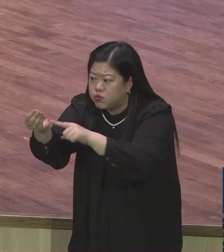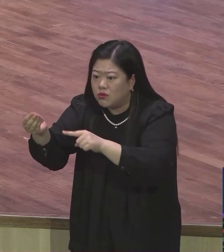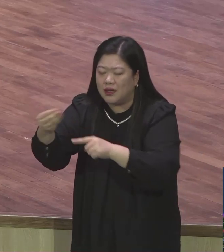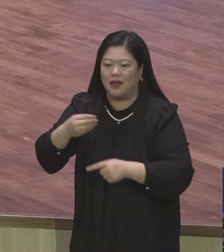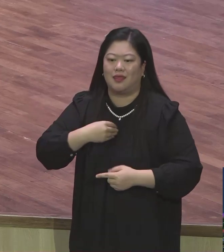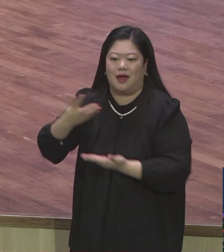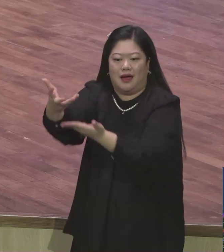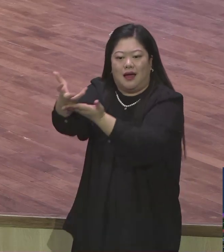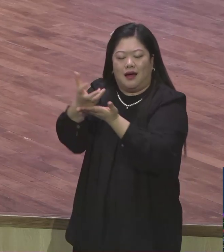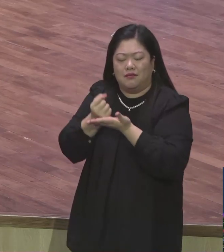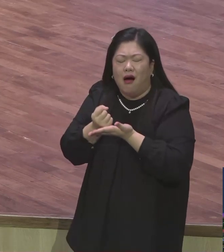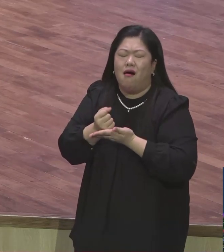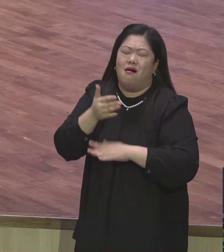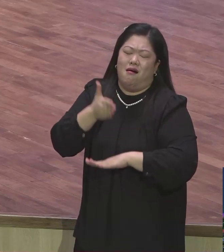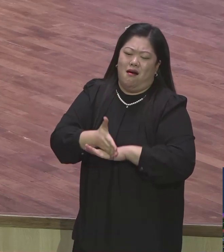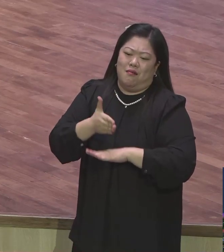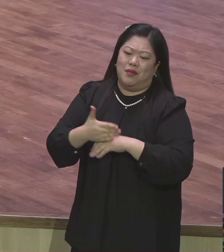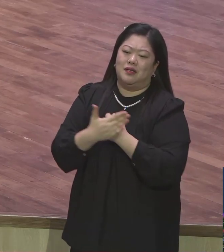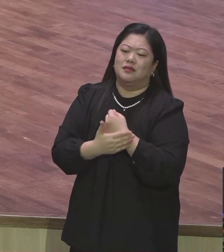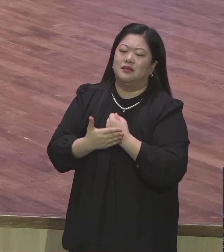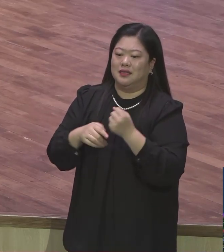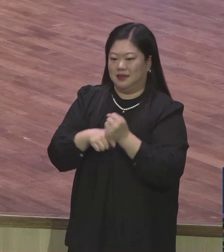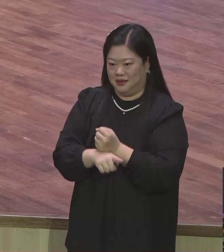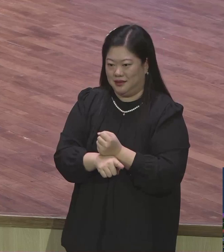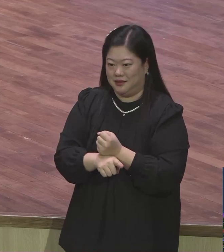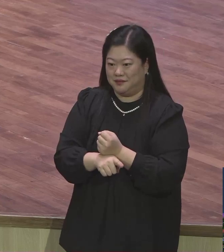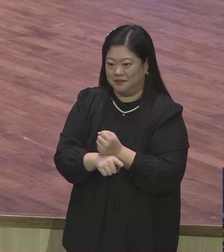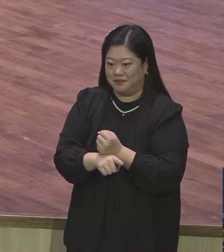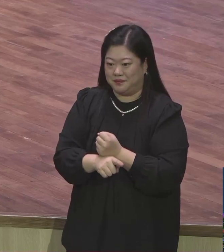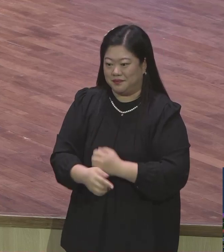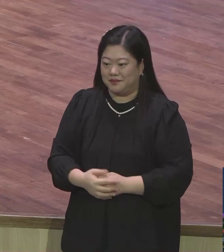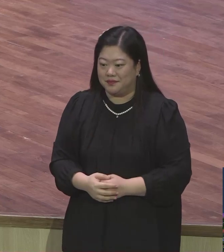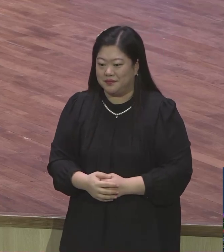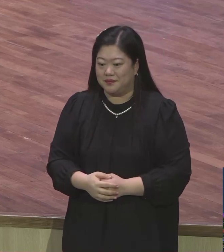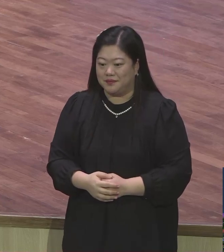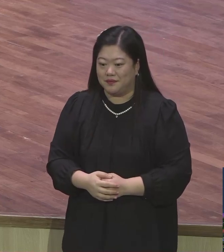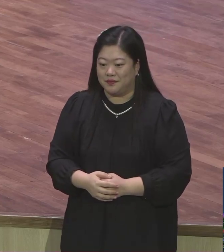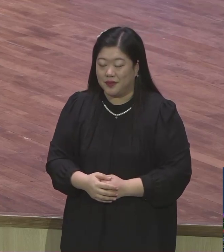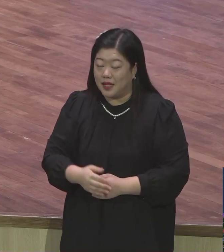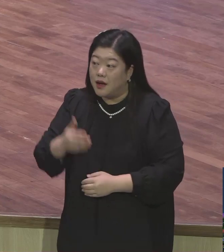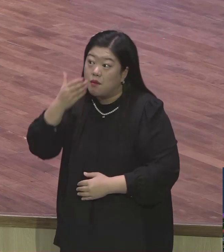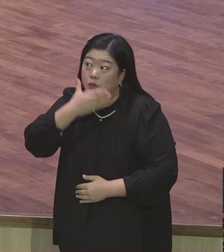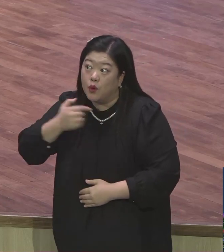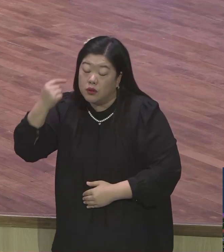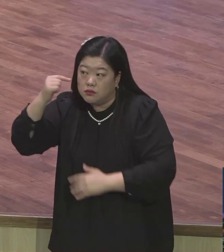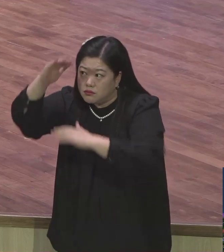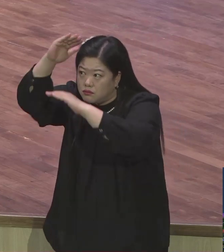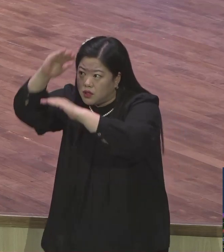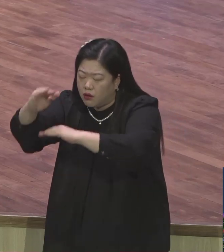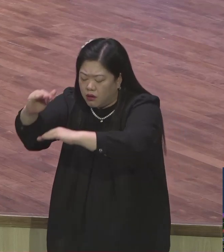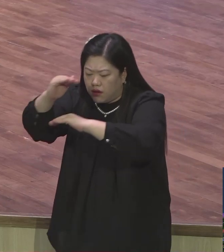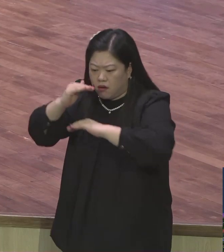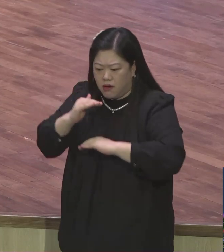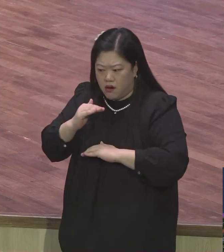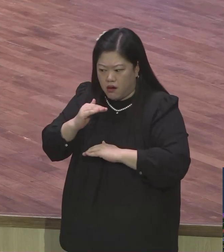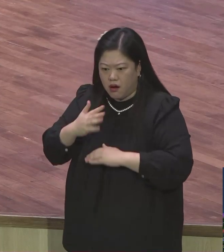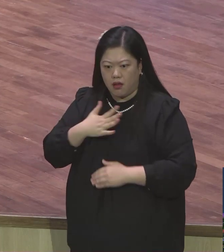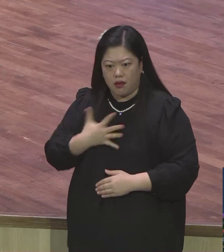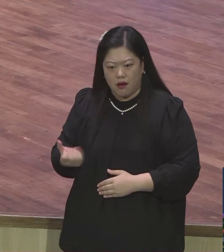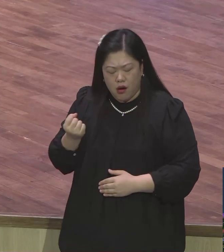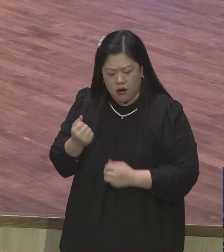하나님의 복음이 나의 복음으로 이것이 각인 뿌리채기라 된 이런